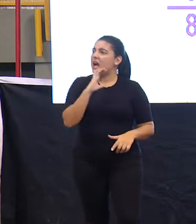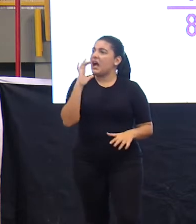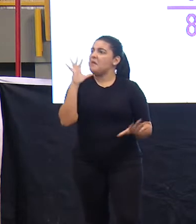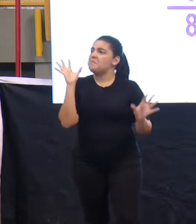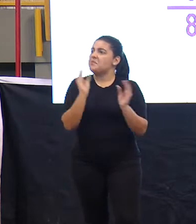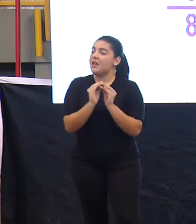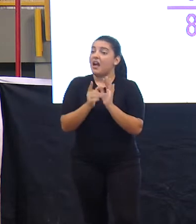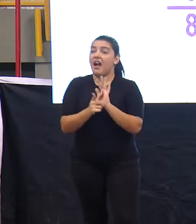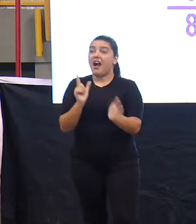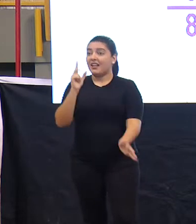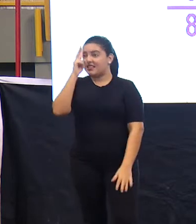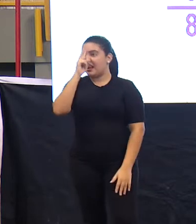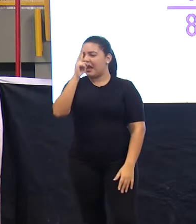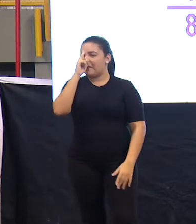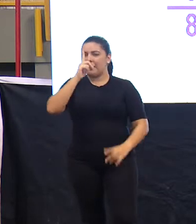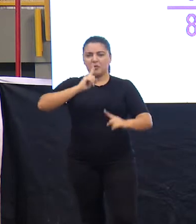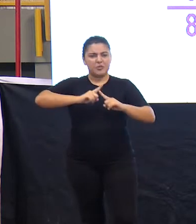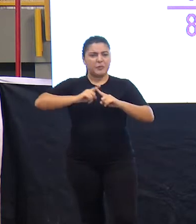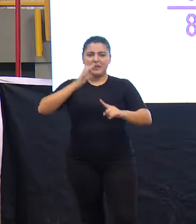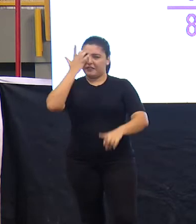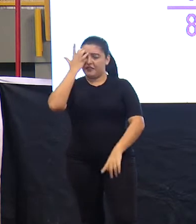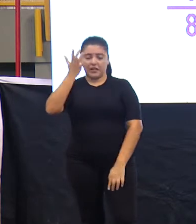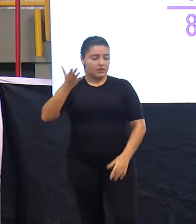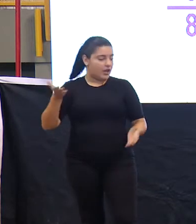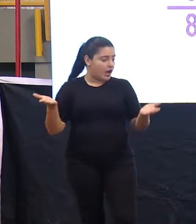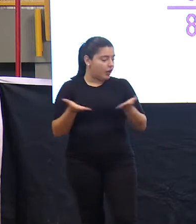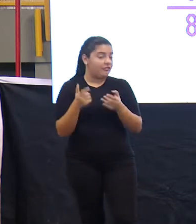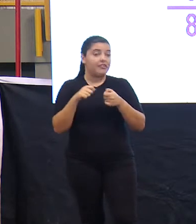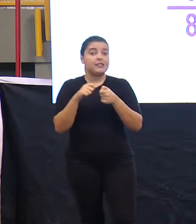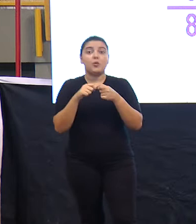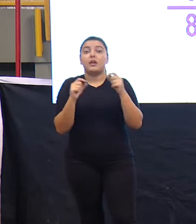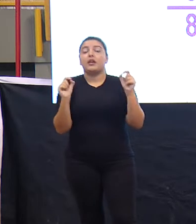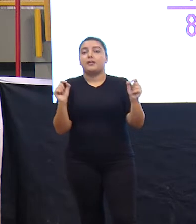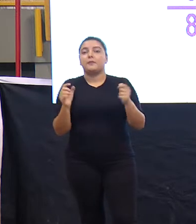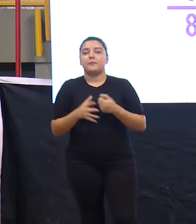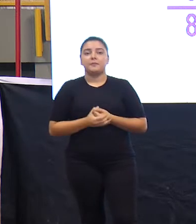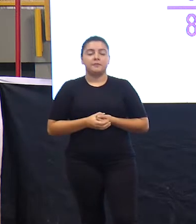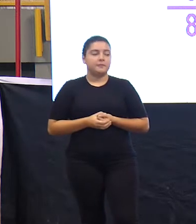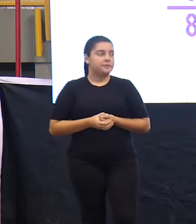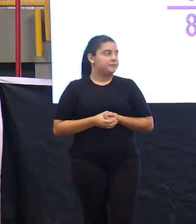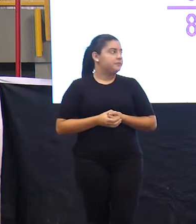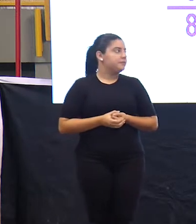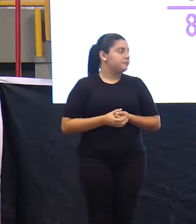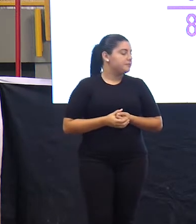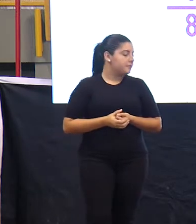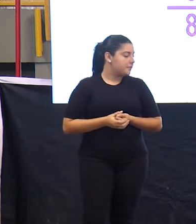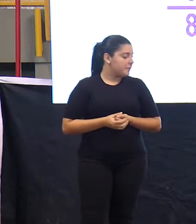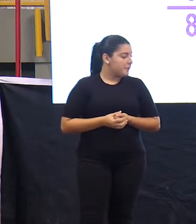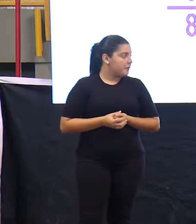tinha feito antes, para ele virar 100. Então olha o que é que eu vou fazer. Presta atenção.